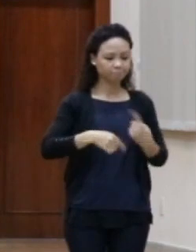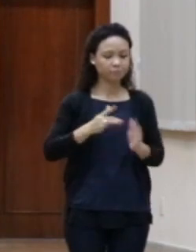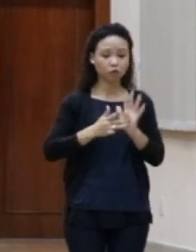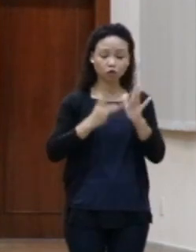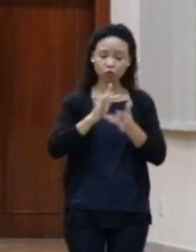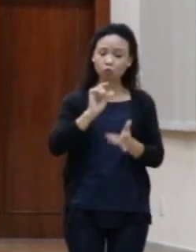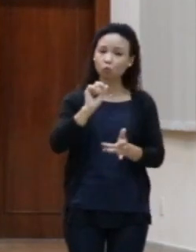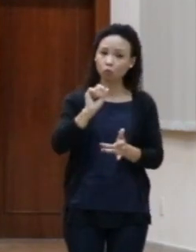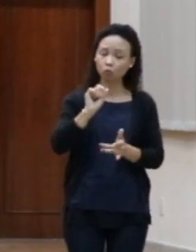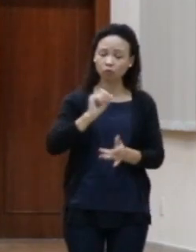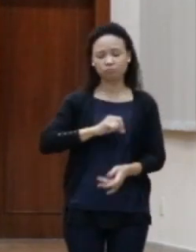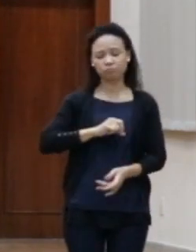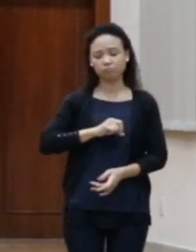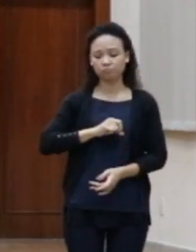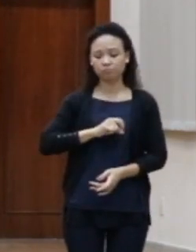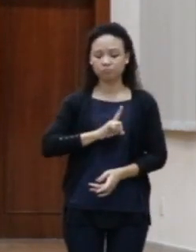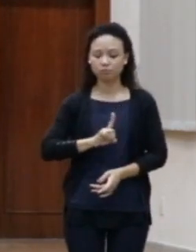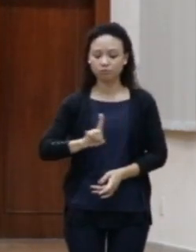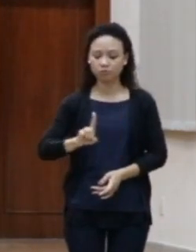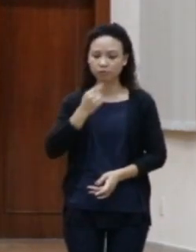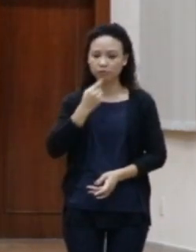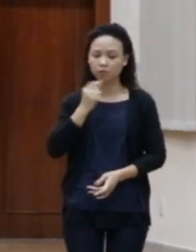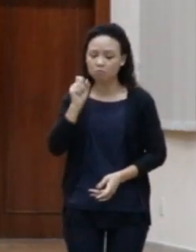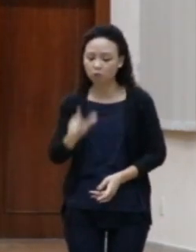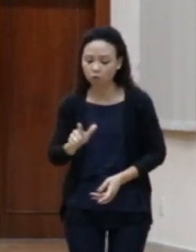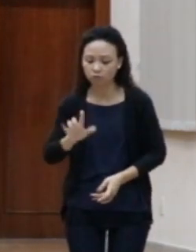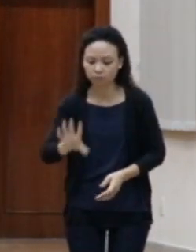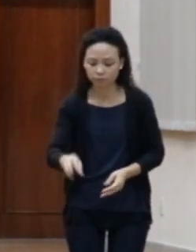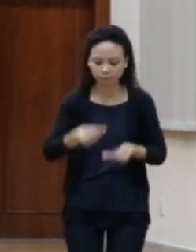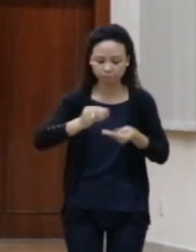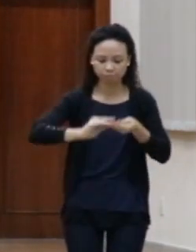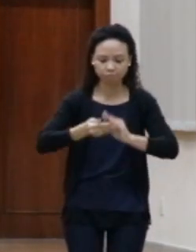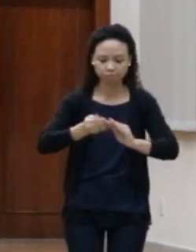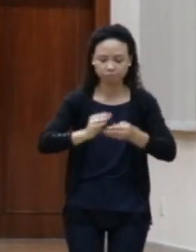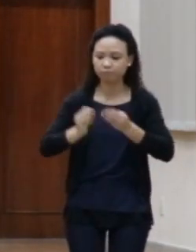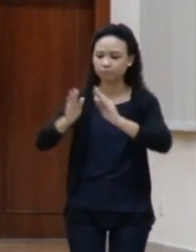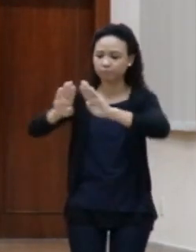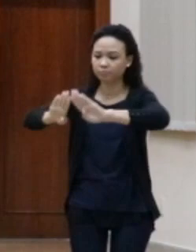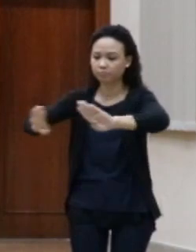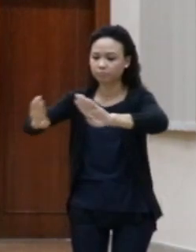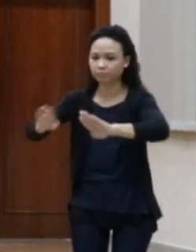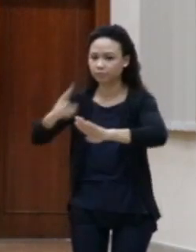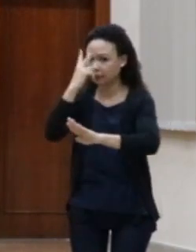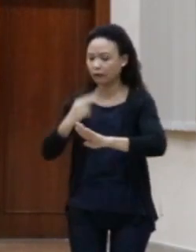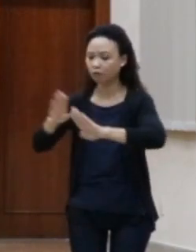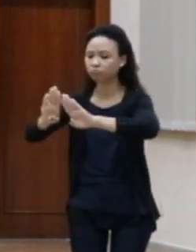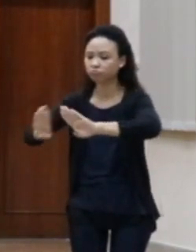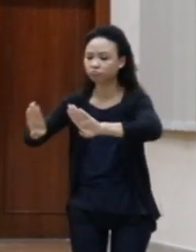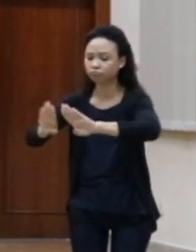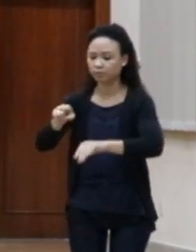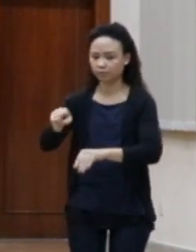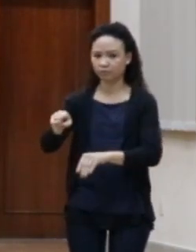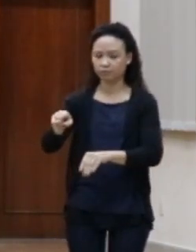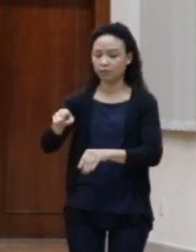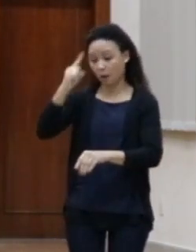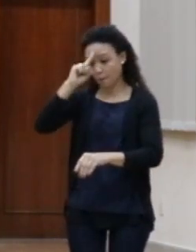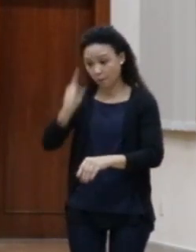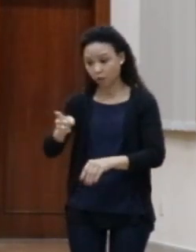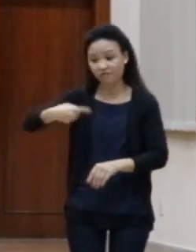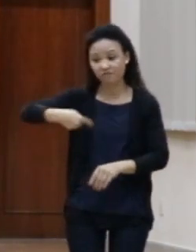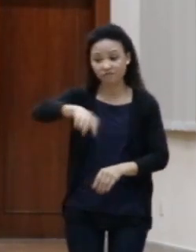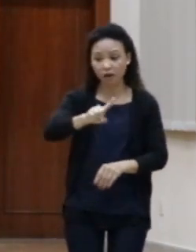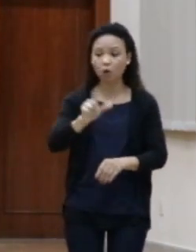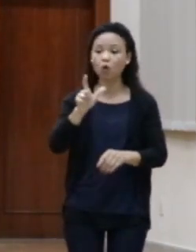homem. Então lhe disse: vá lavar-se no tanque de Siloé, que significa enviado. O